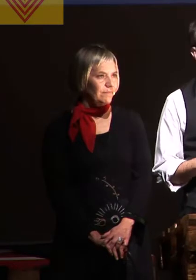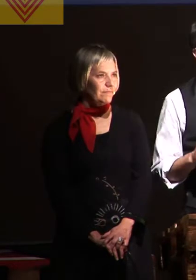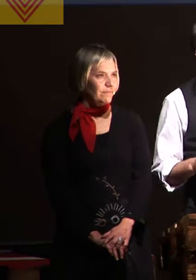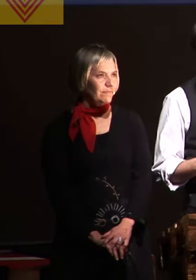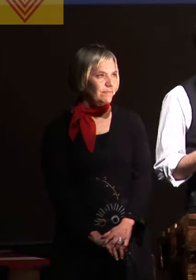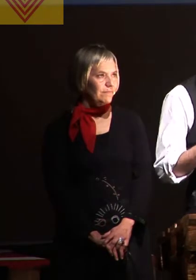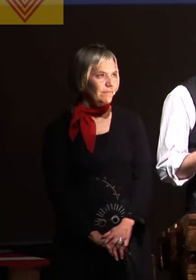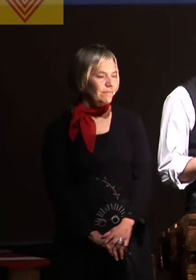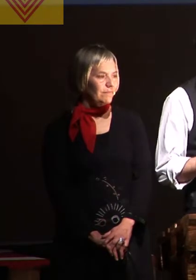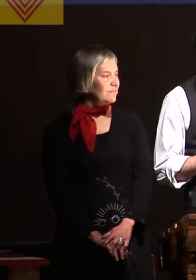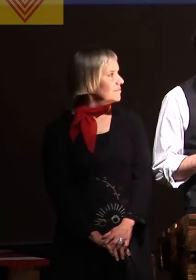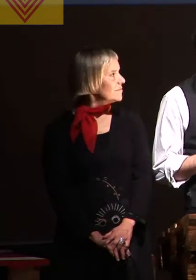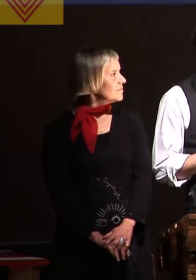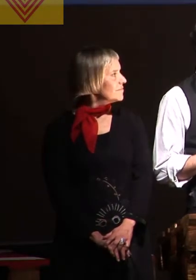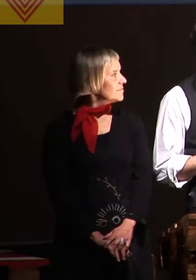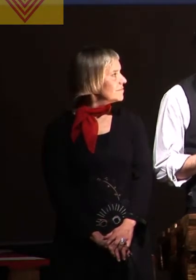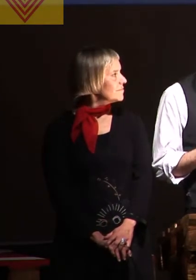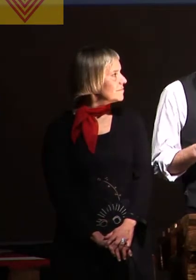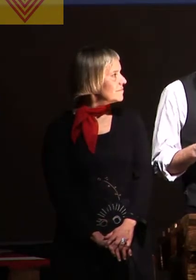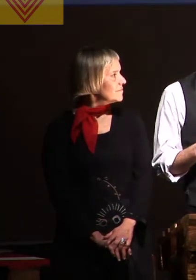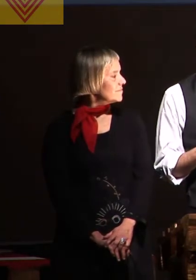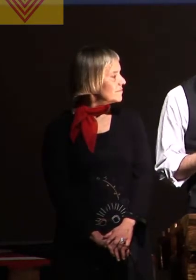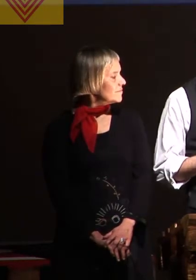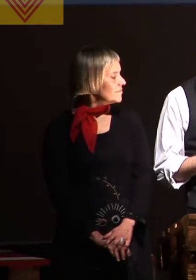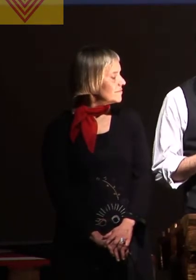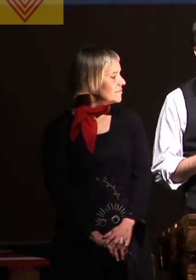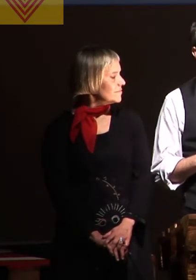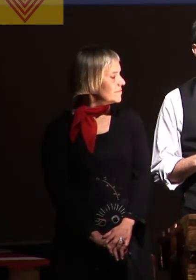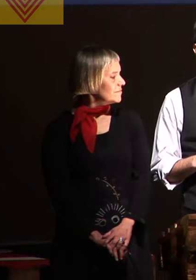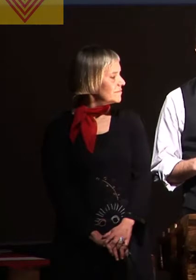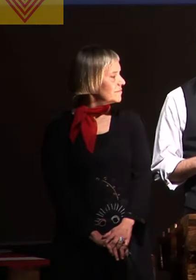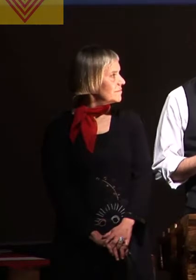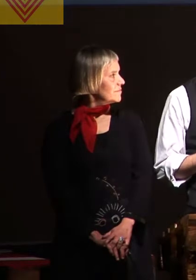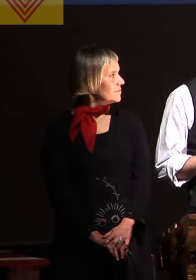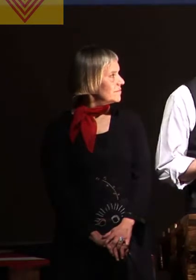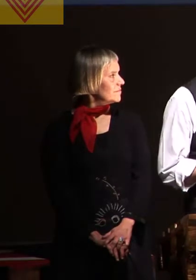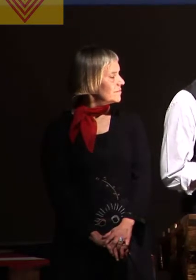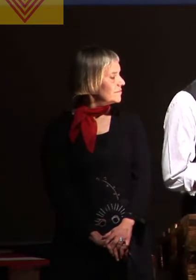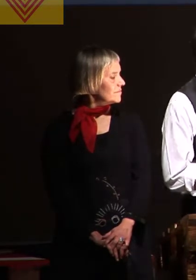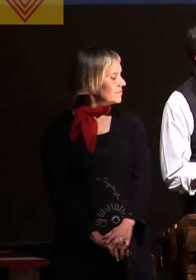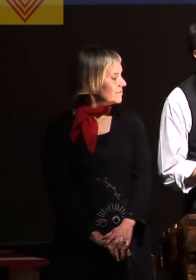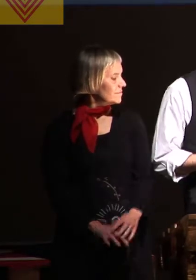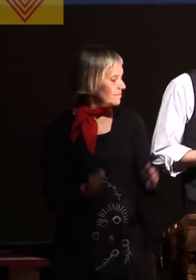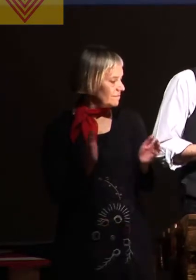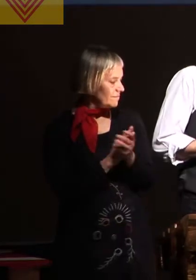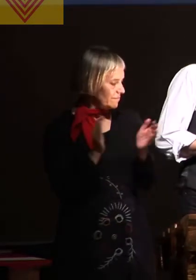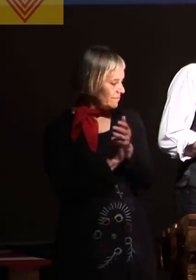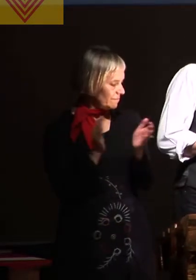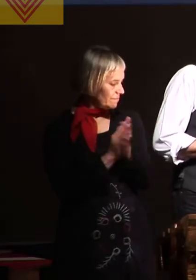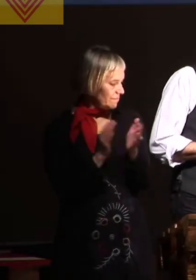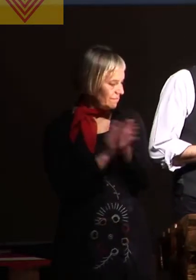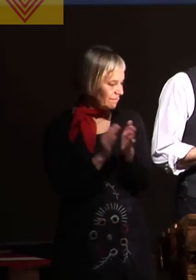més avui, més que mai, després del que està passant a París i a França, que sigui antiracista.